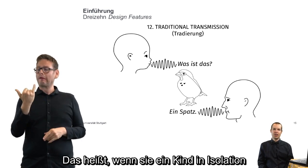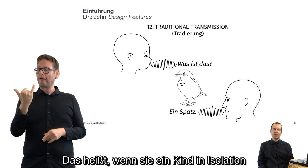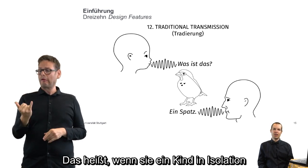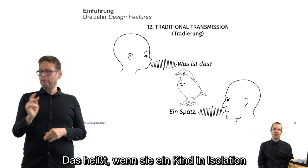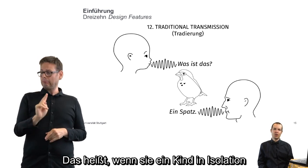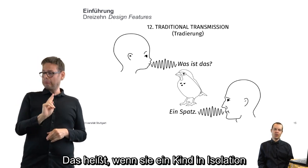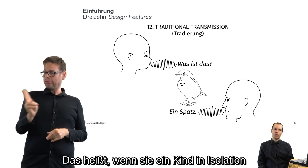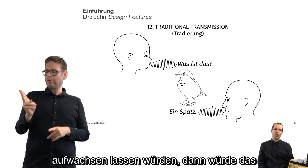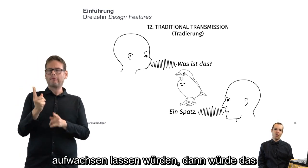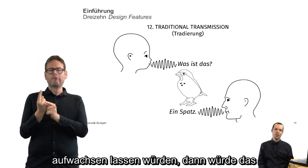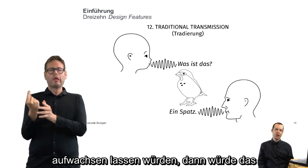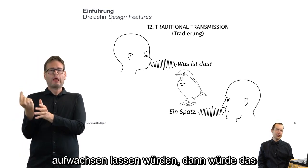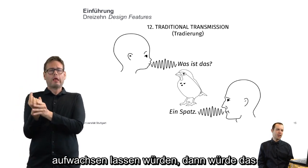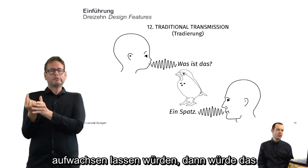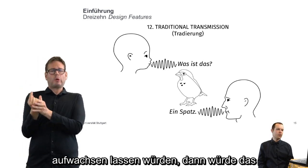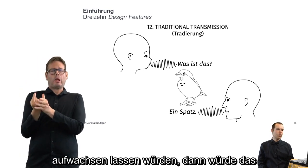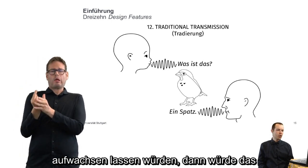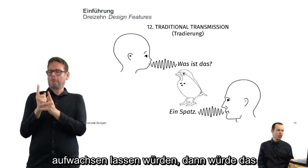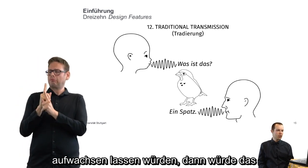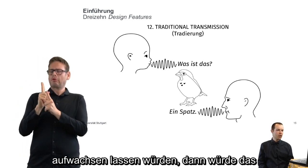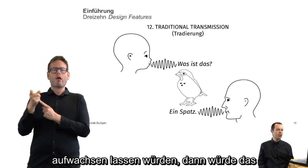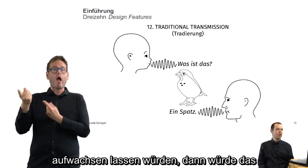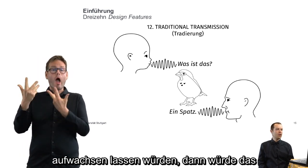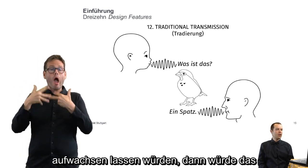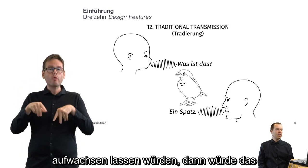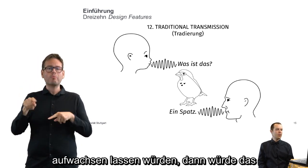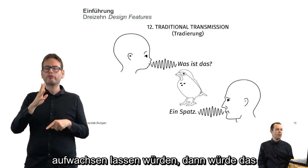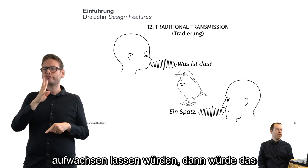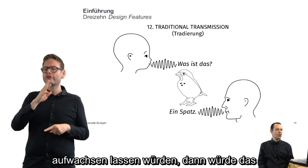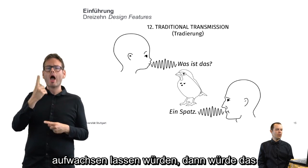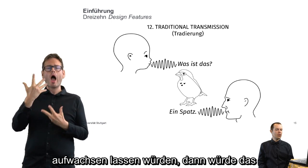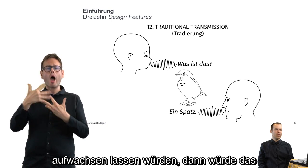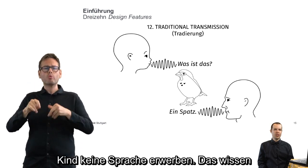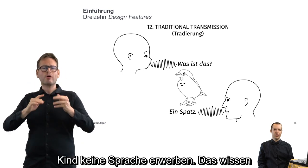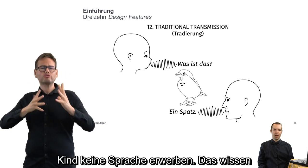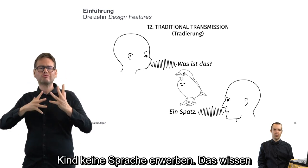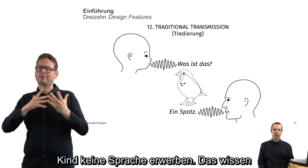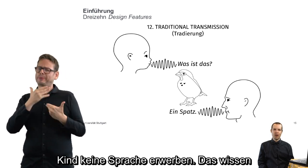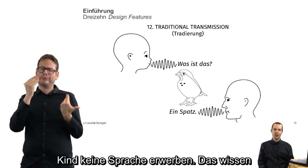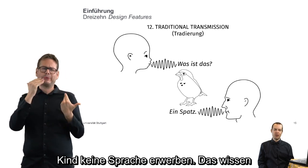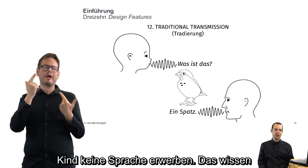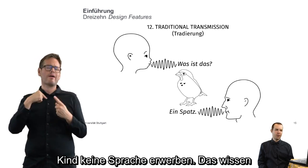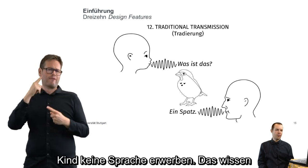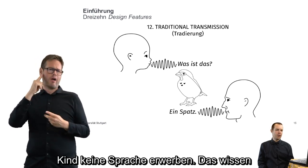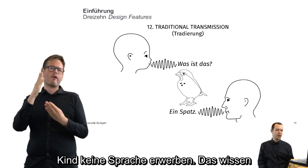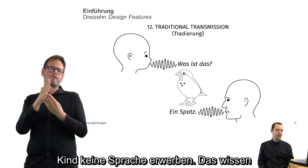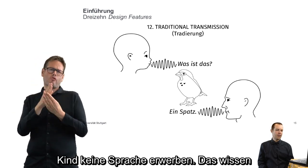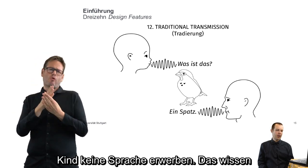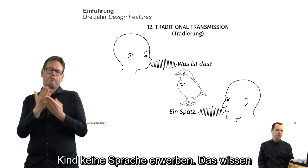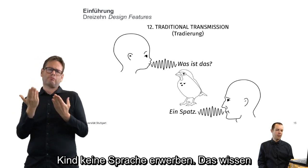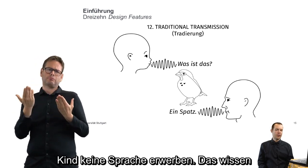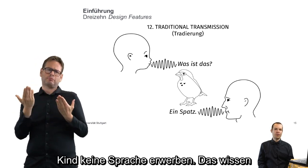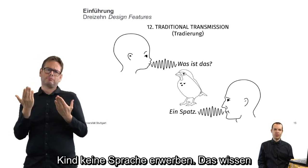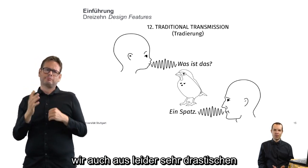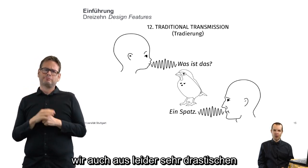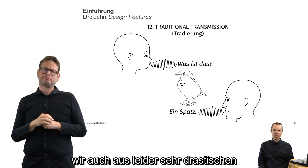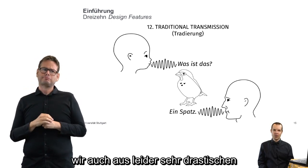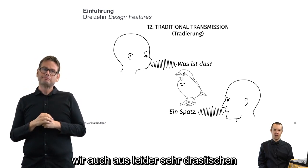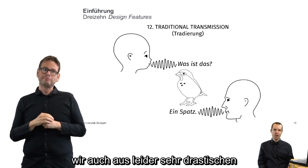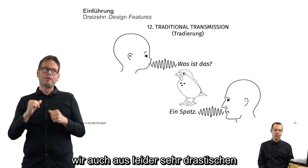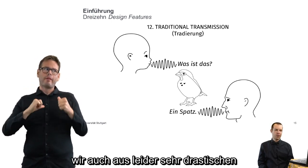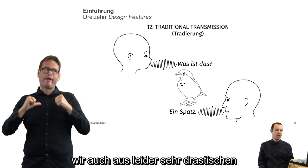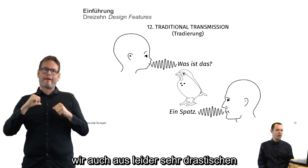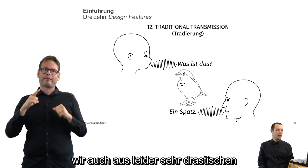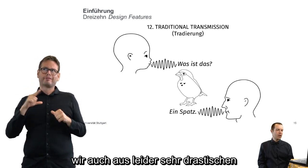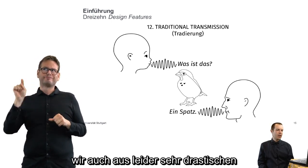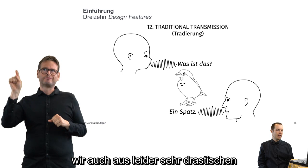ein Kind in Isolation aufwachsen lassen würden, dann würde das Kind keine Sprache erwerben. Das wissen wir auch